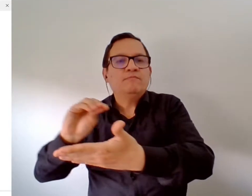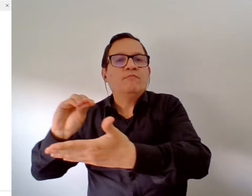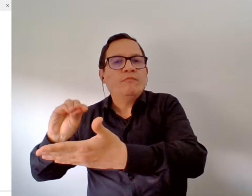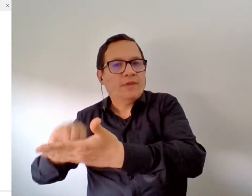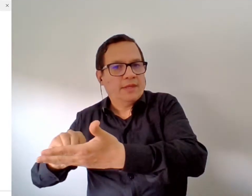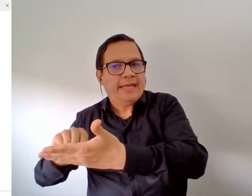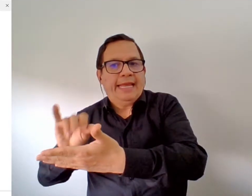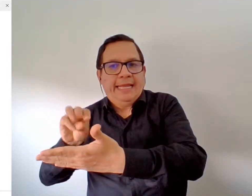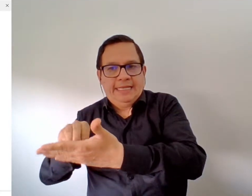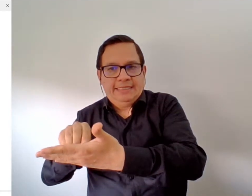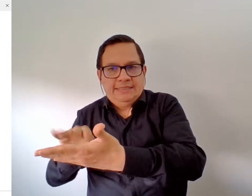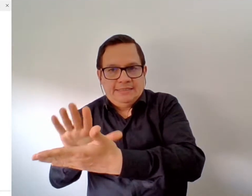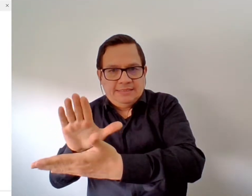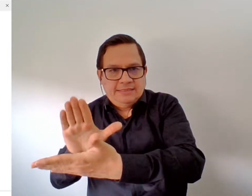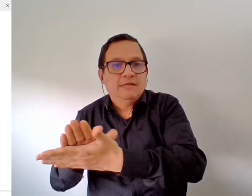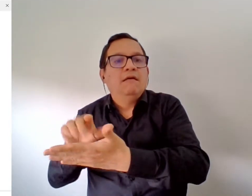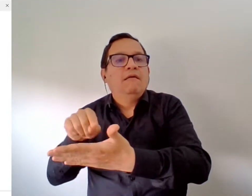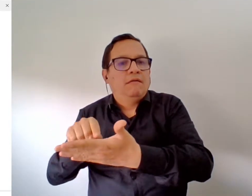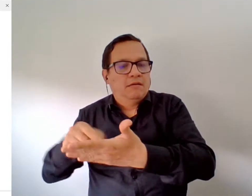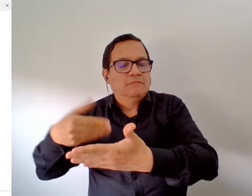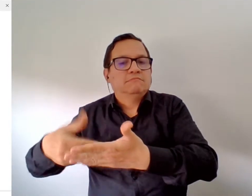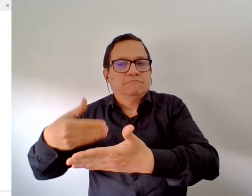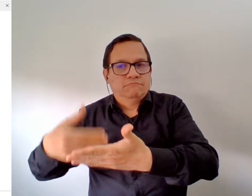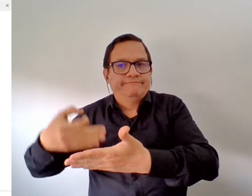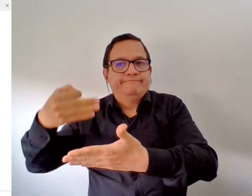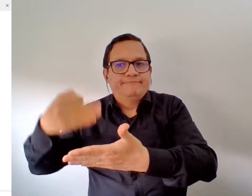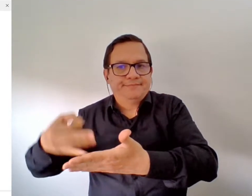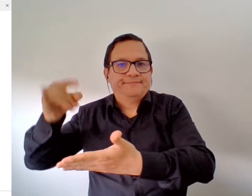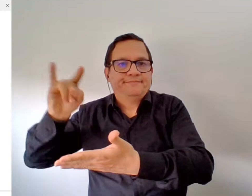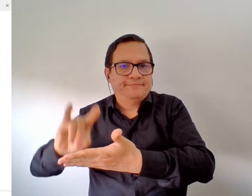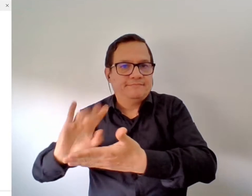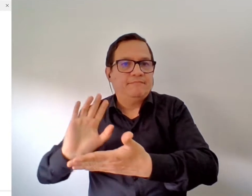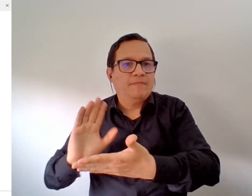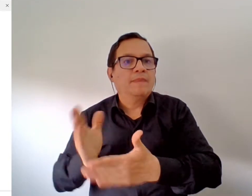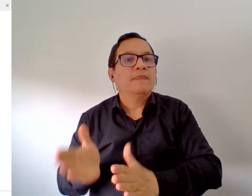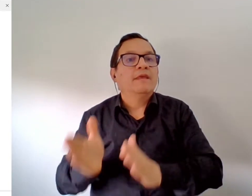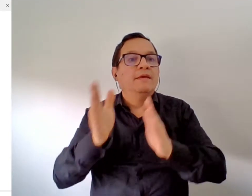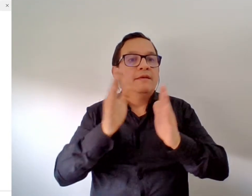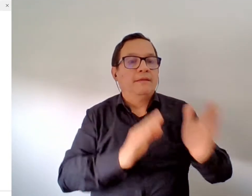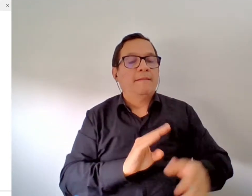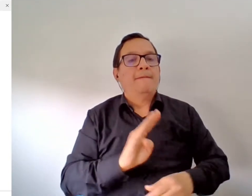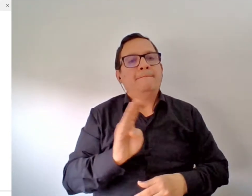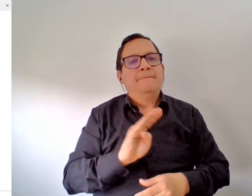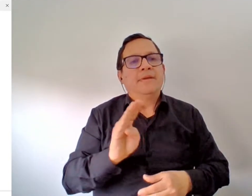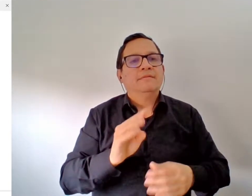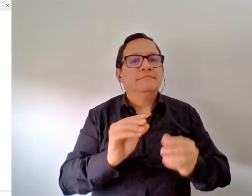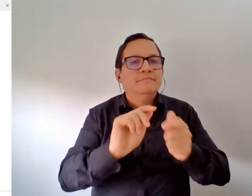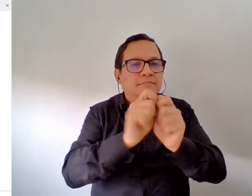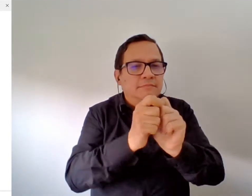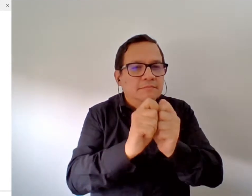Adicionar una imagen donde se evidencie la descarga en vez de este texto.